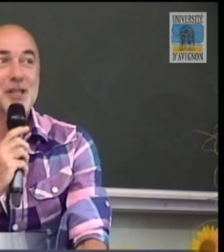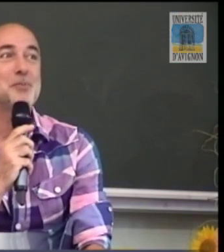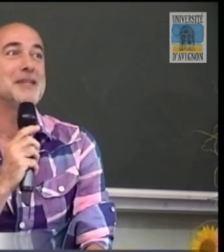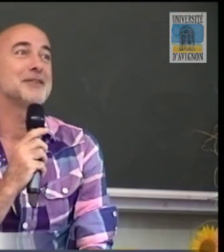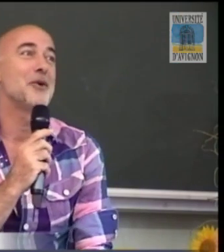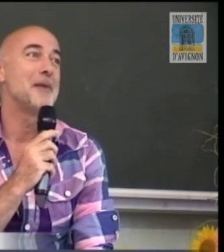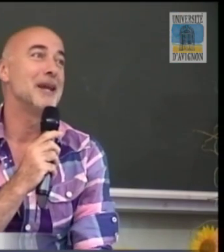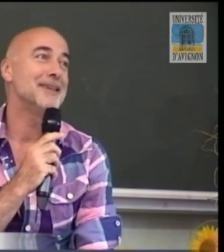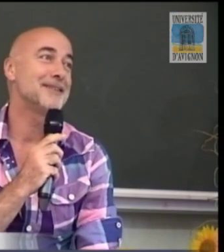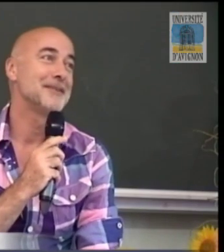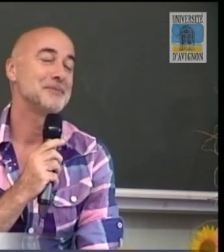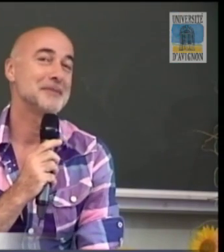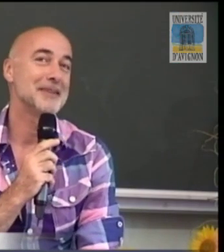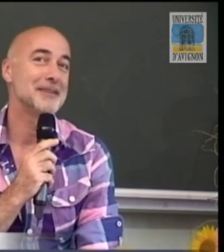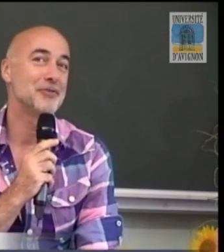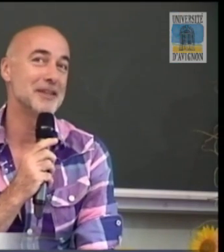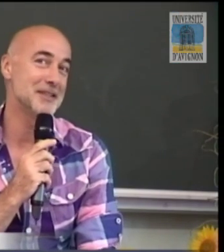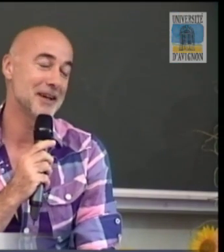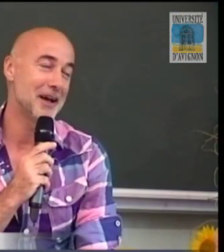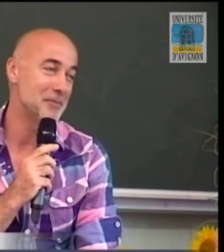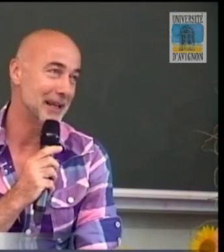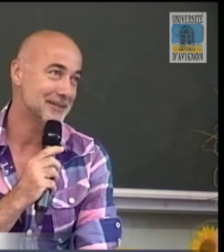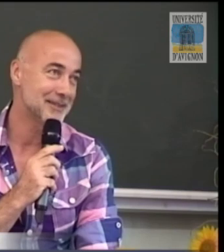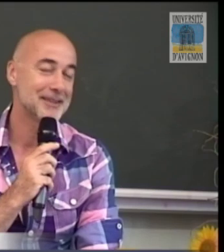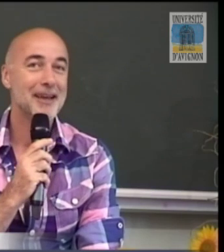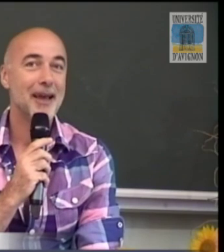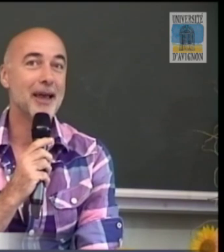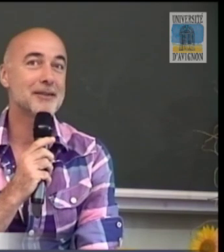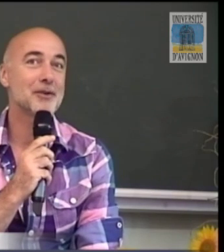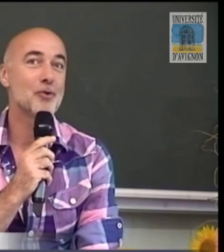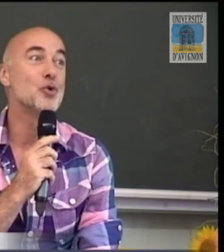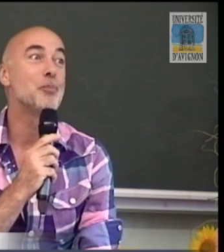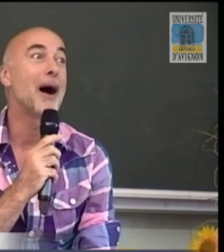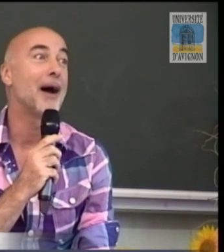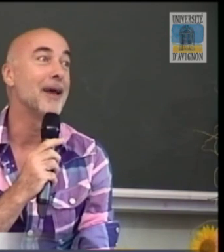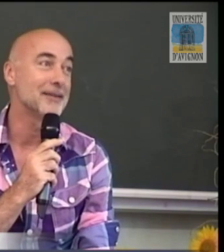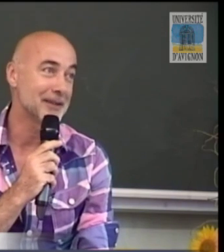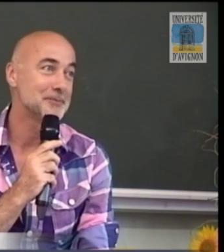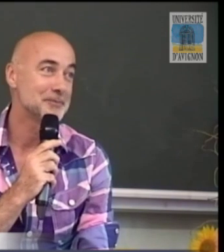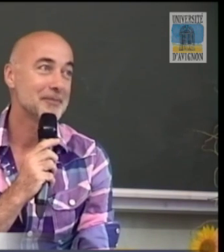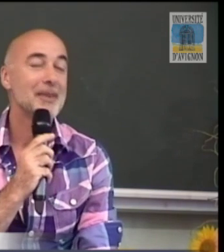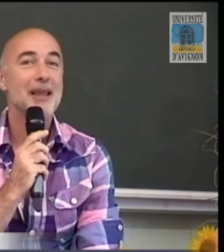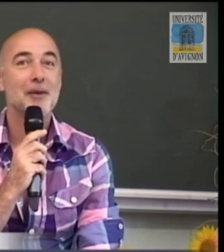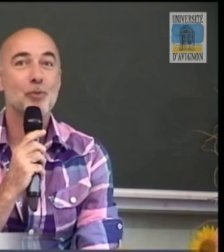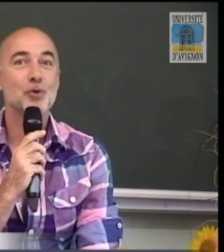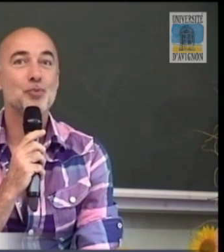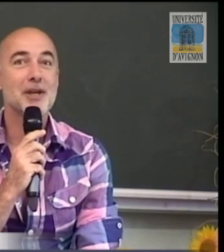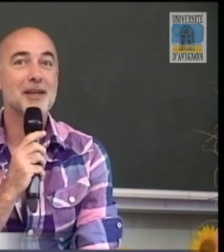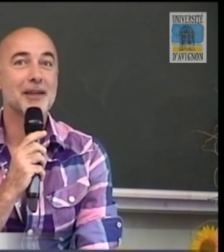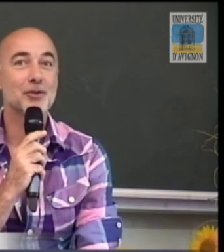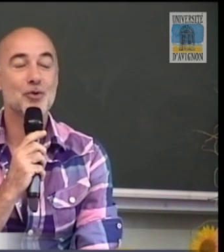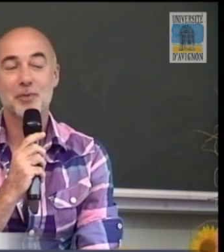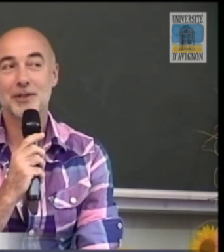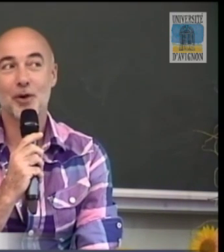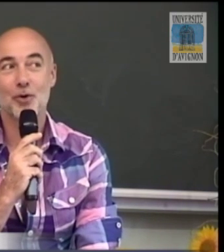William Shakespeare, dans Hamlet, fait dire à Hamlet « être ou ne pas être ». Moi, depuis un